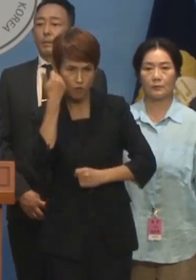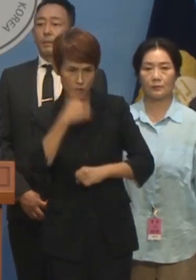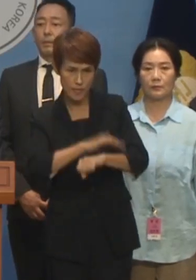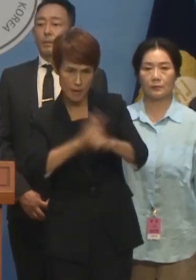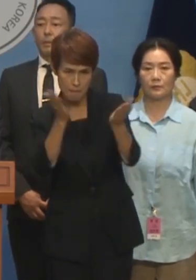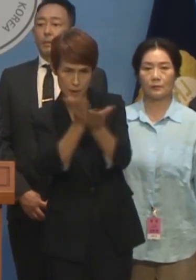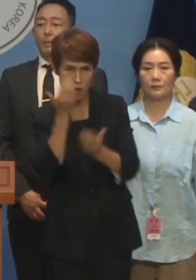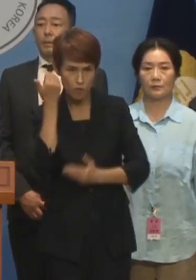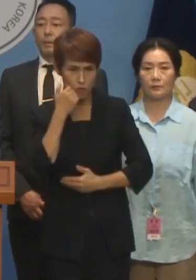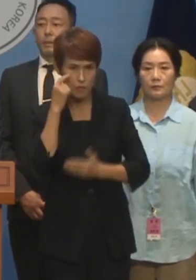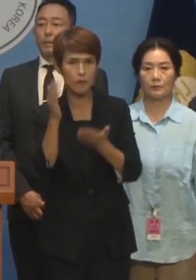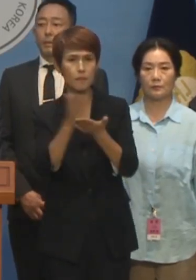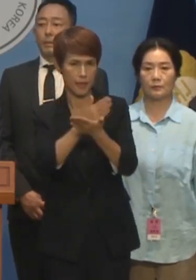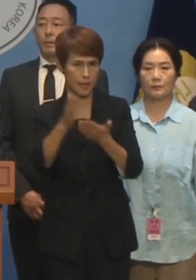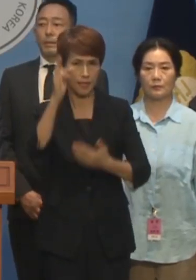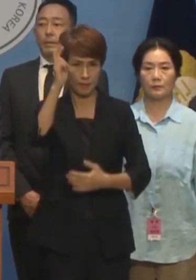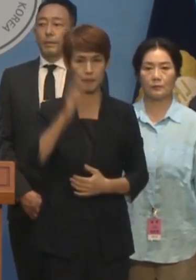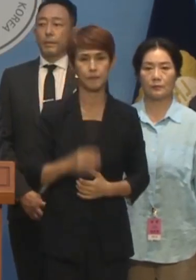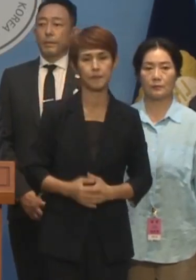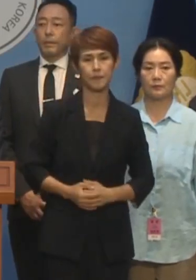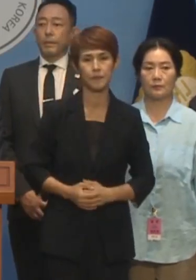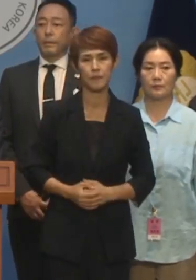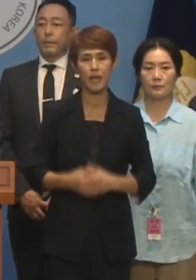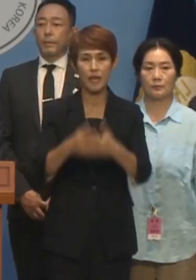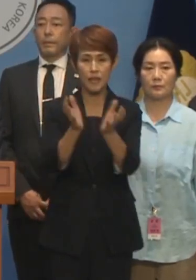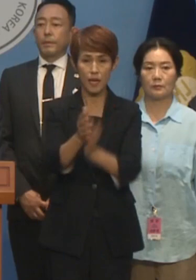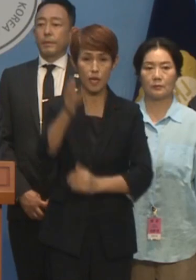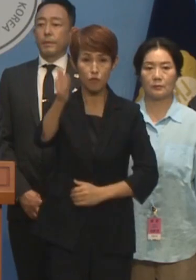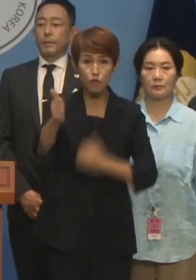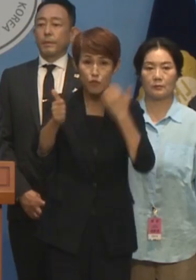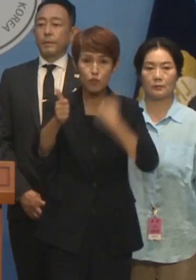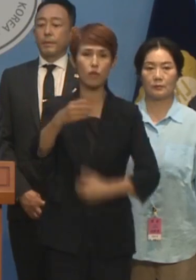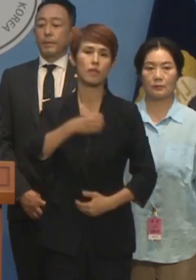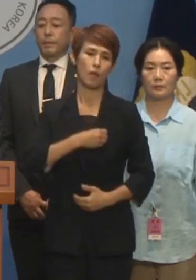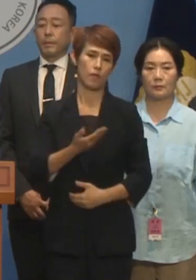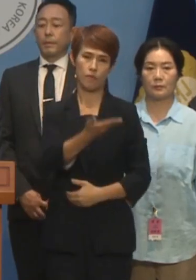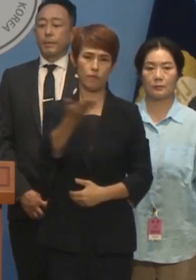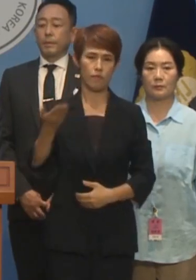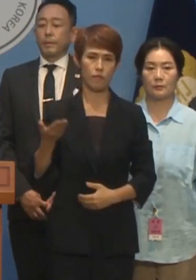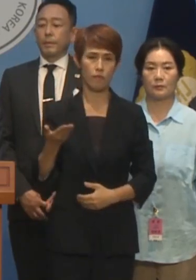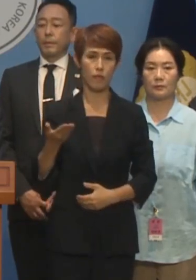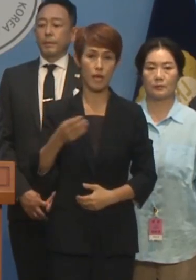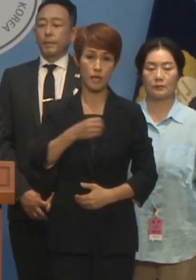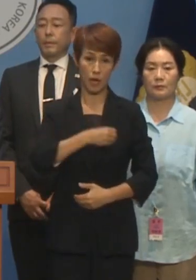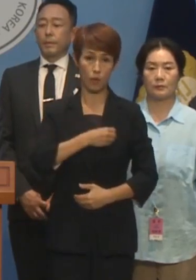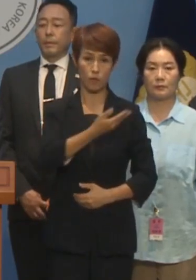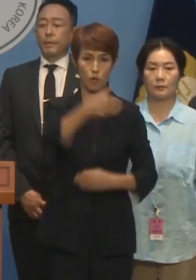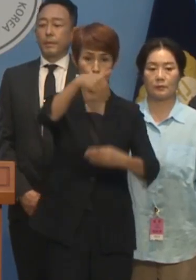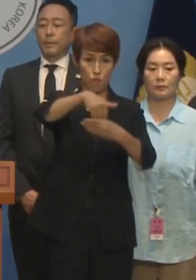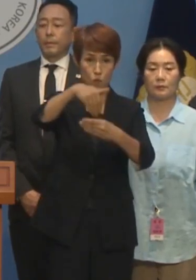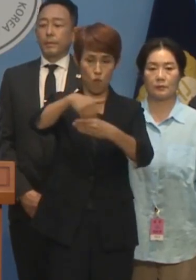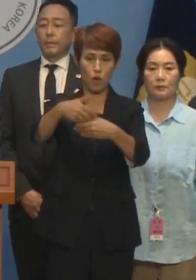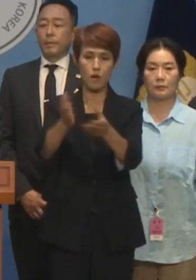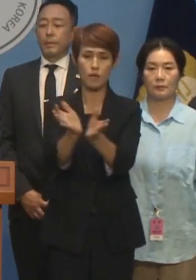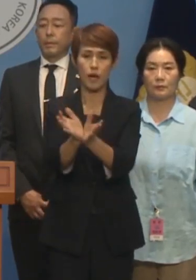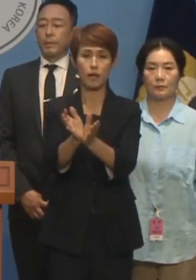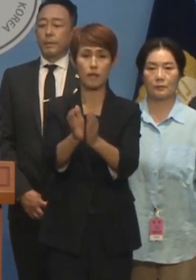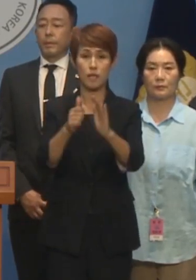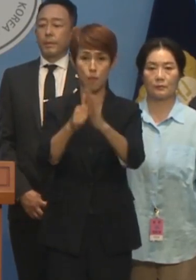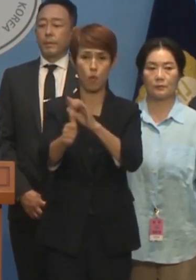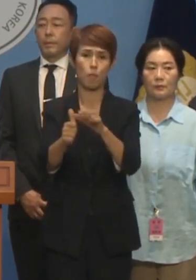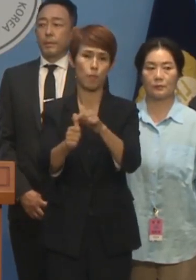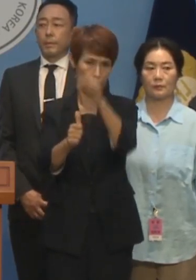적임자인지를 판단할 것입니다. 당의 주인은 당원이고 당원들의 투표로 당대표를 선출합니다.